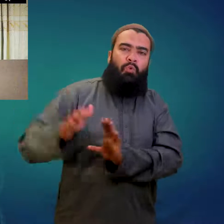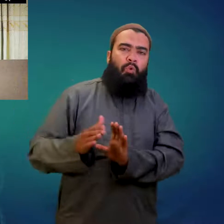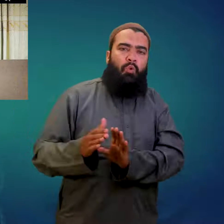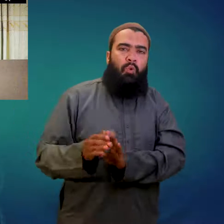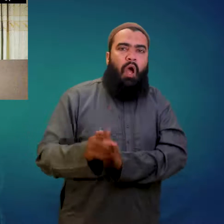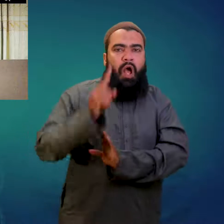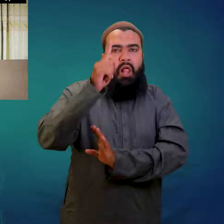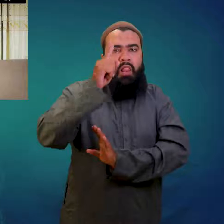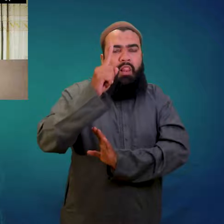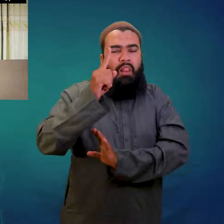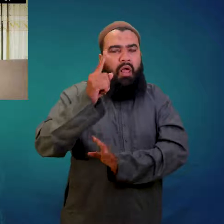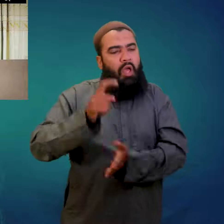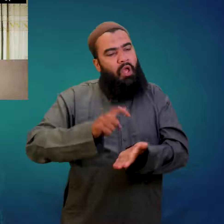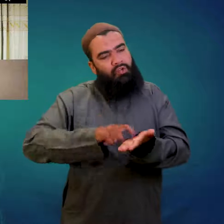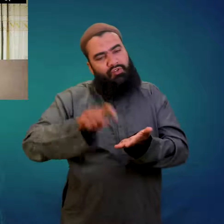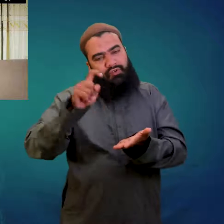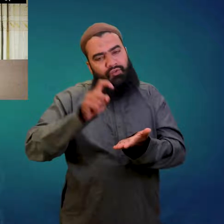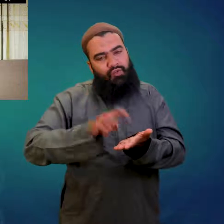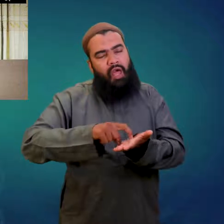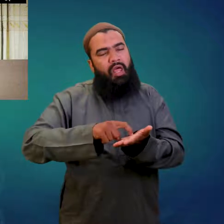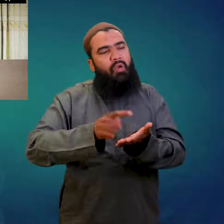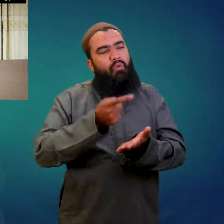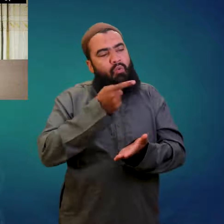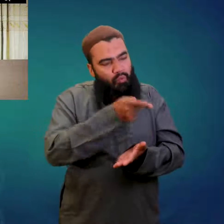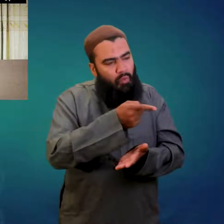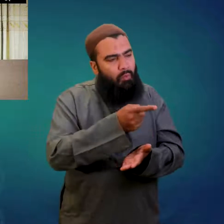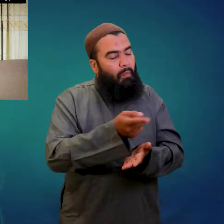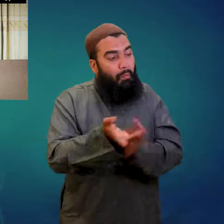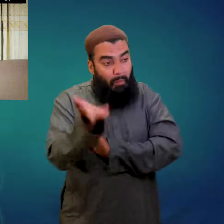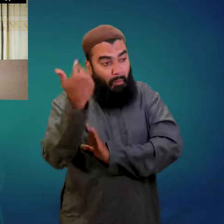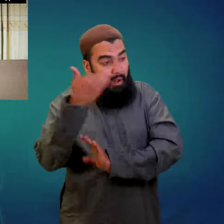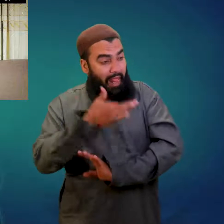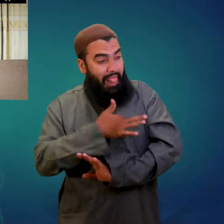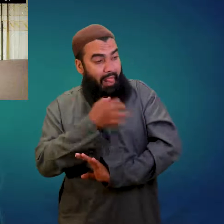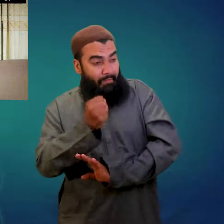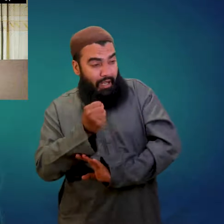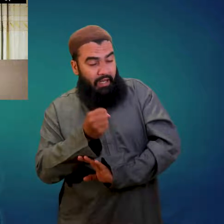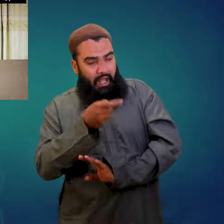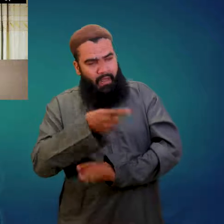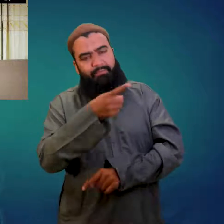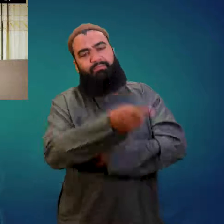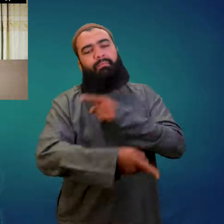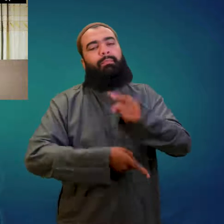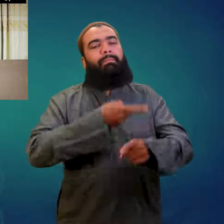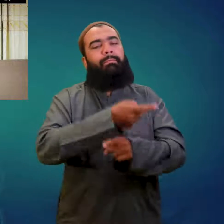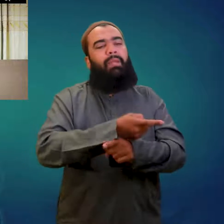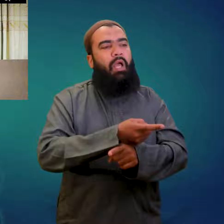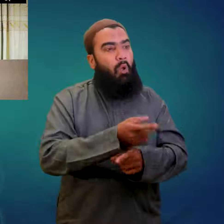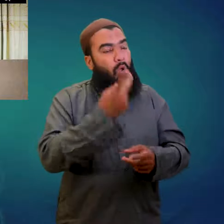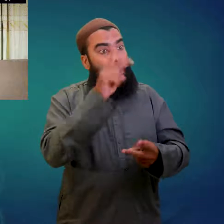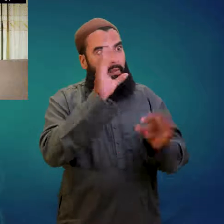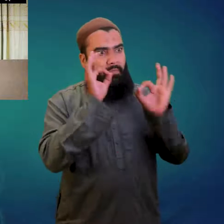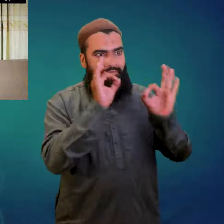اور بعض اوقات اللہ تعالیٰ اس کے بہتر نعم البدل اسے عطا فرما دیتے ہیں۔